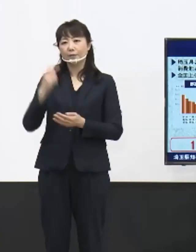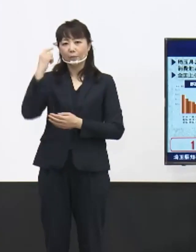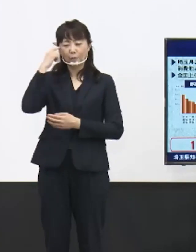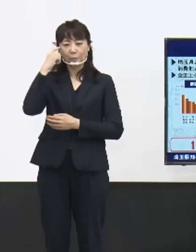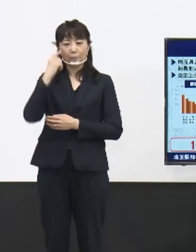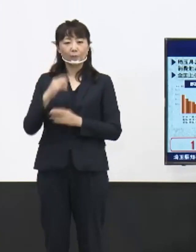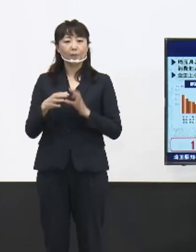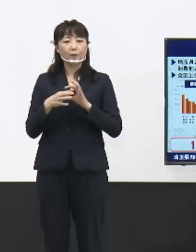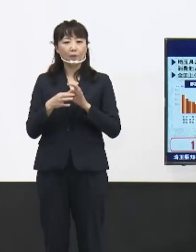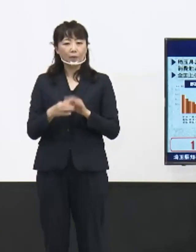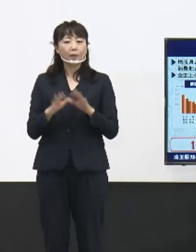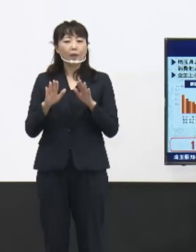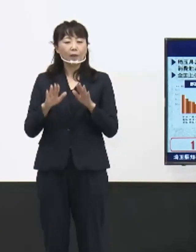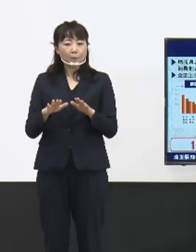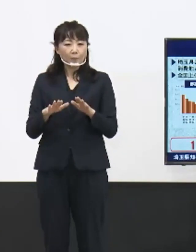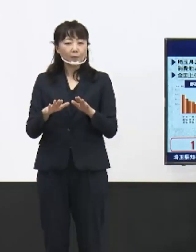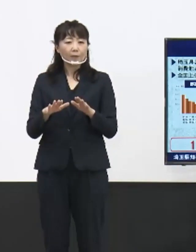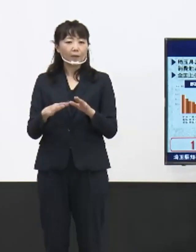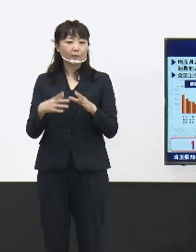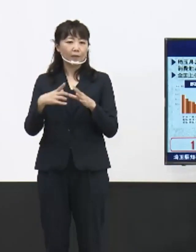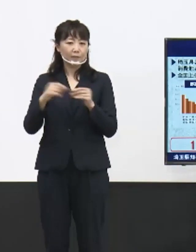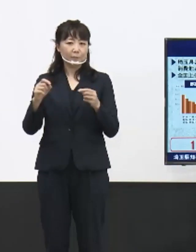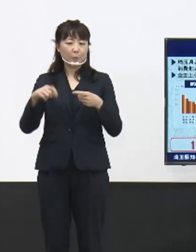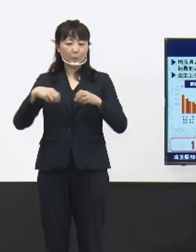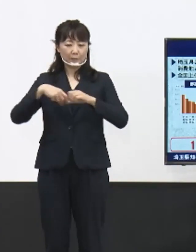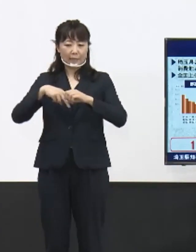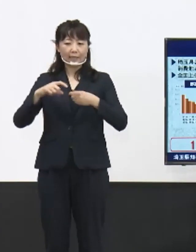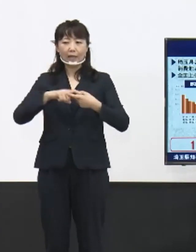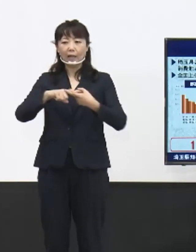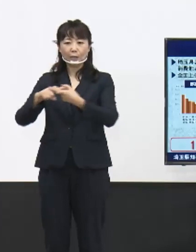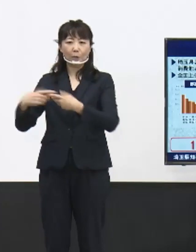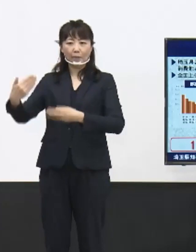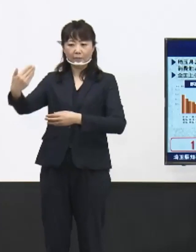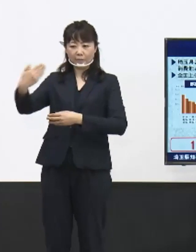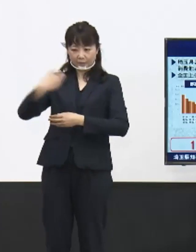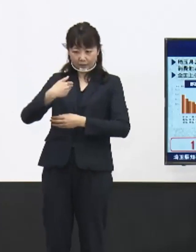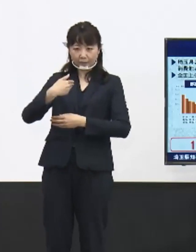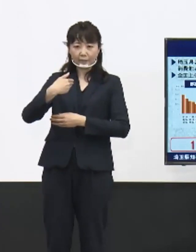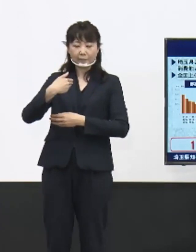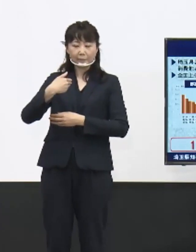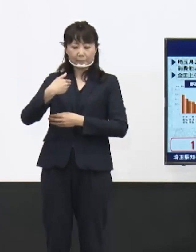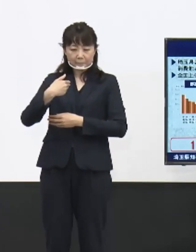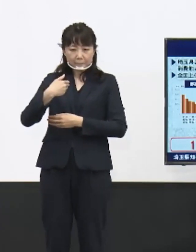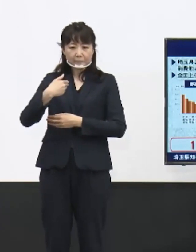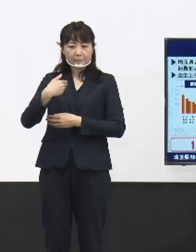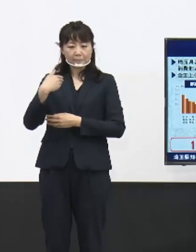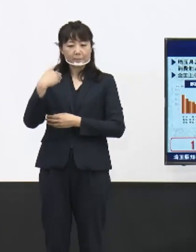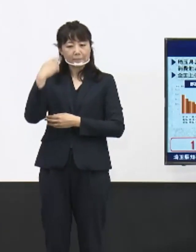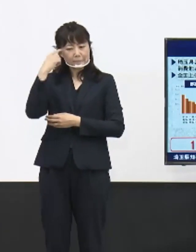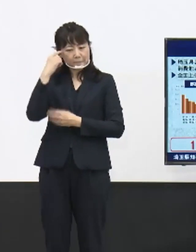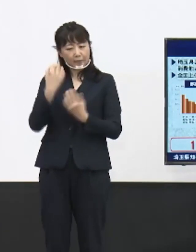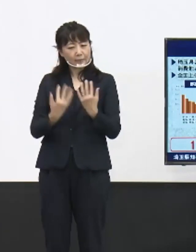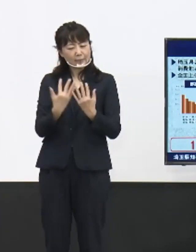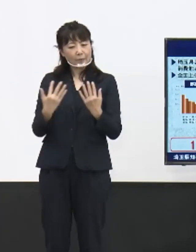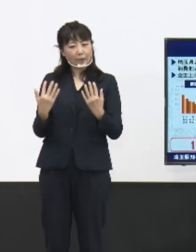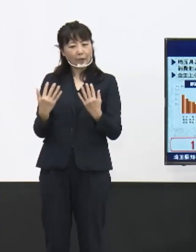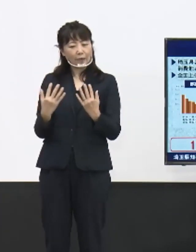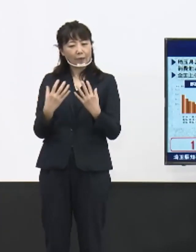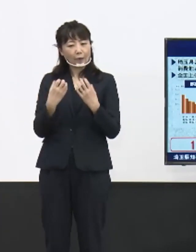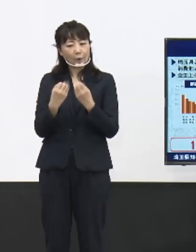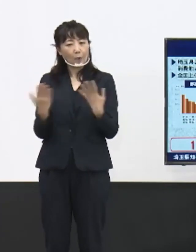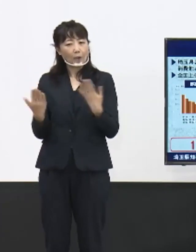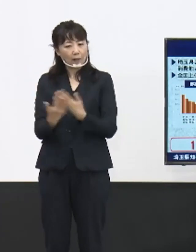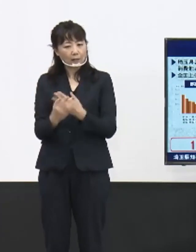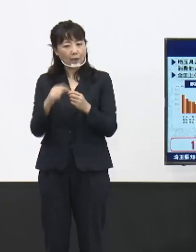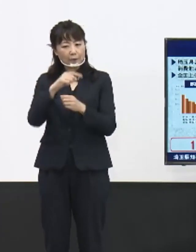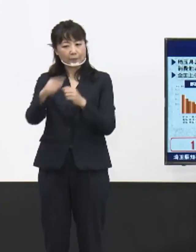は日本サッカー協会から来てますが、そういった判断を、下して、芝生の張り替えについては1